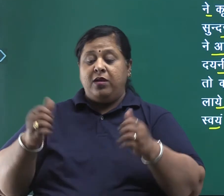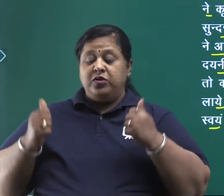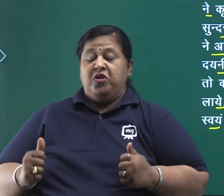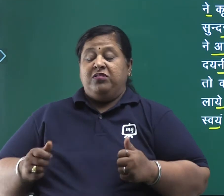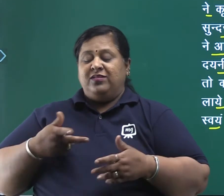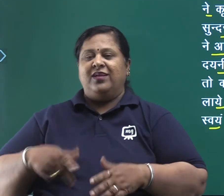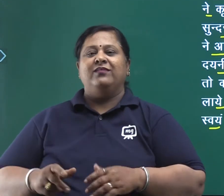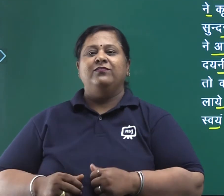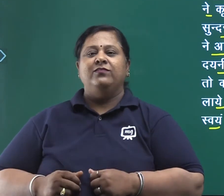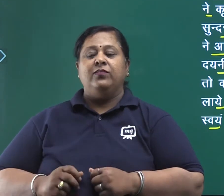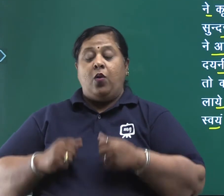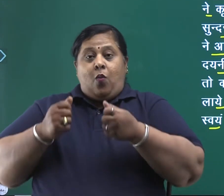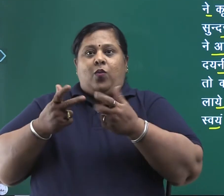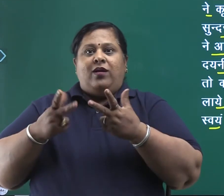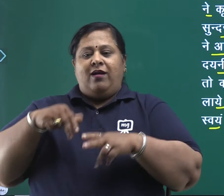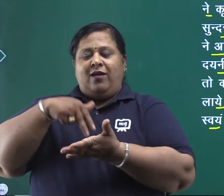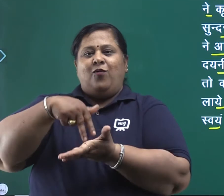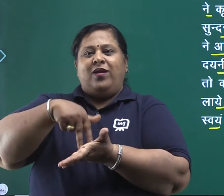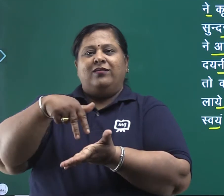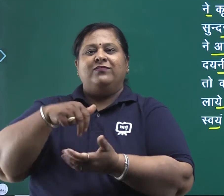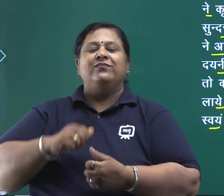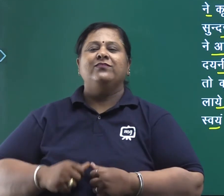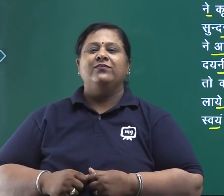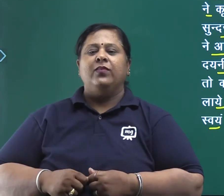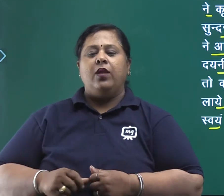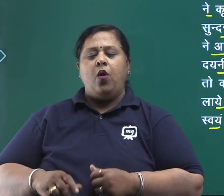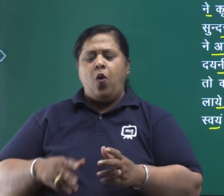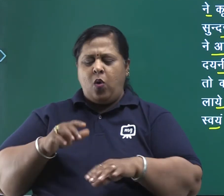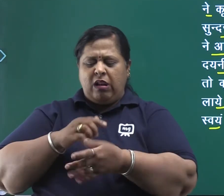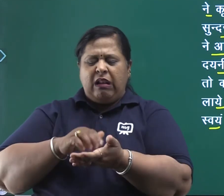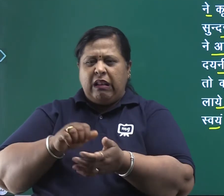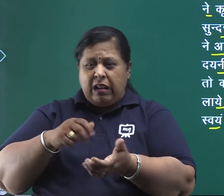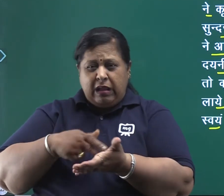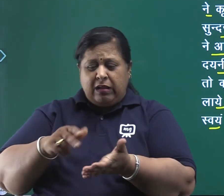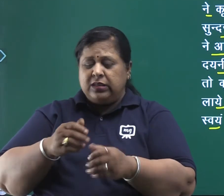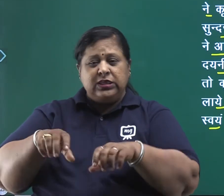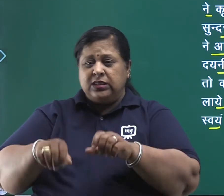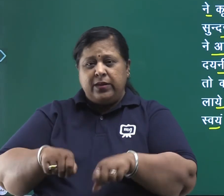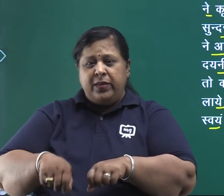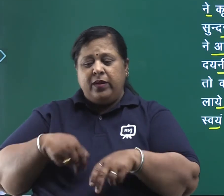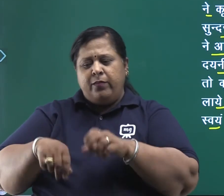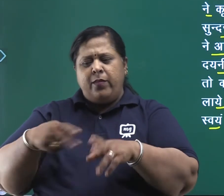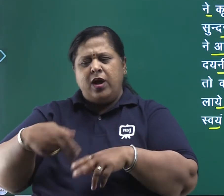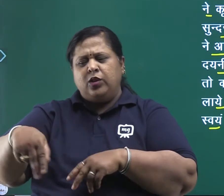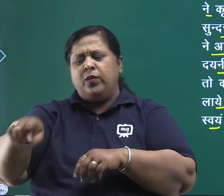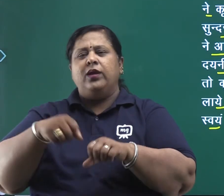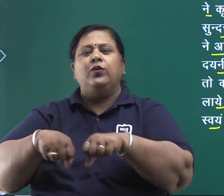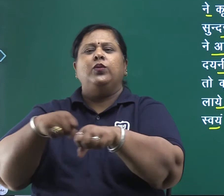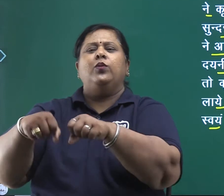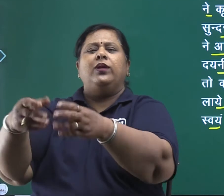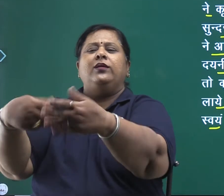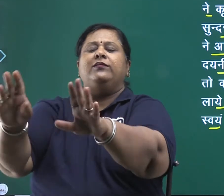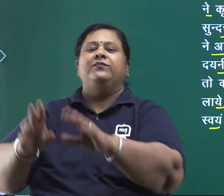से उठ खड़े हुए और नंगे पैर दौड़ते हुए